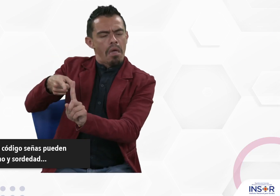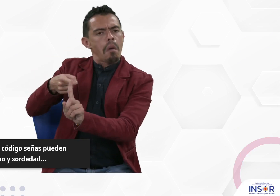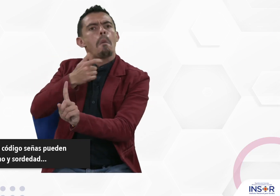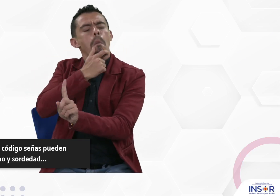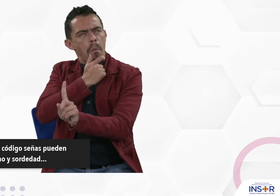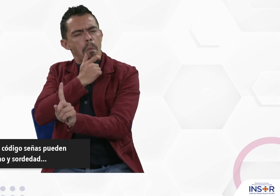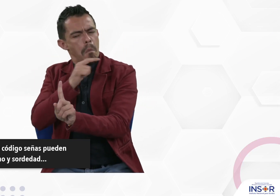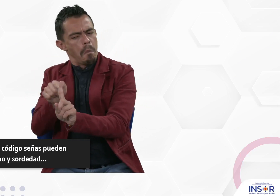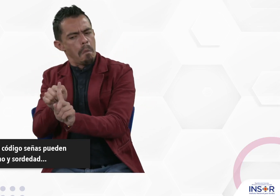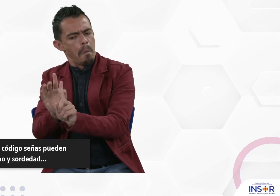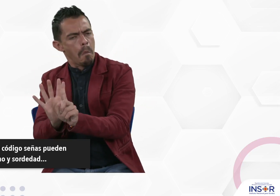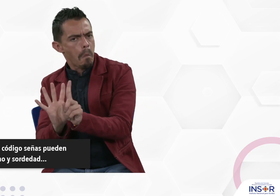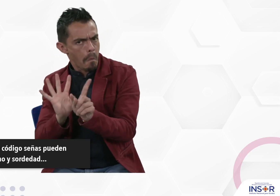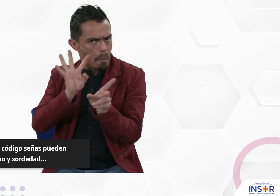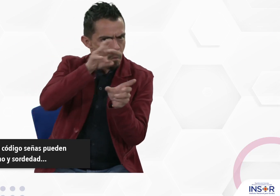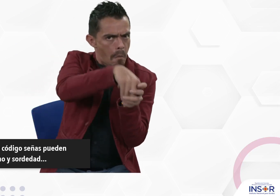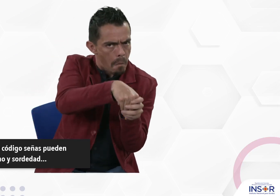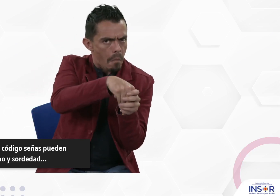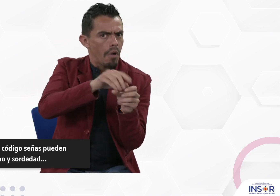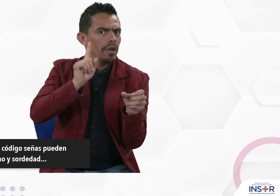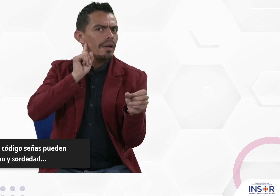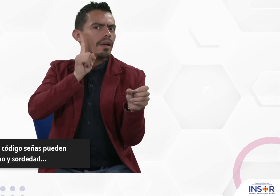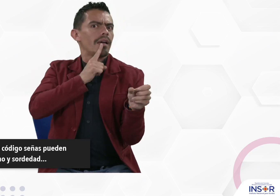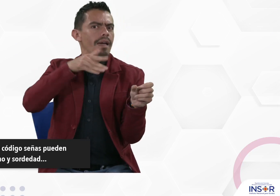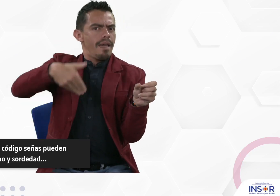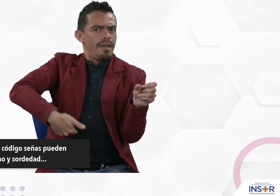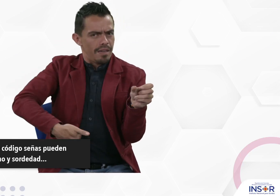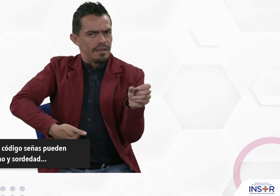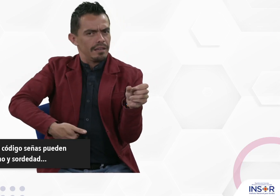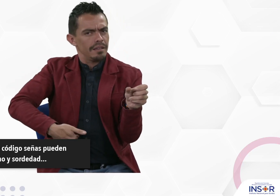Hay una pregunta del público que